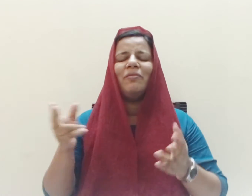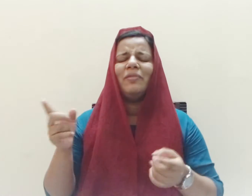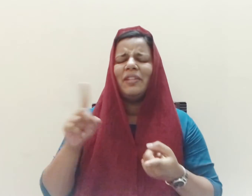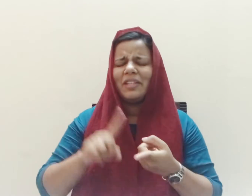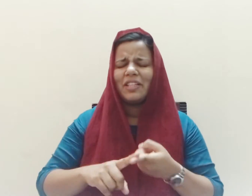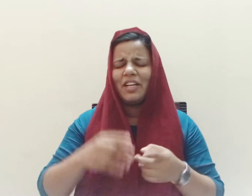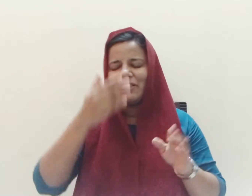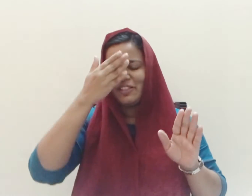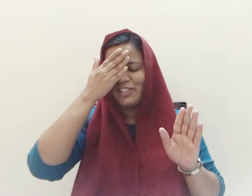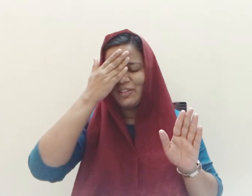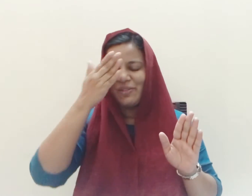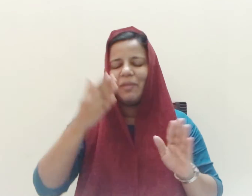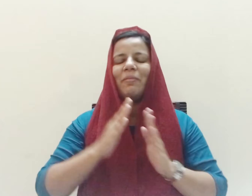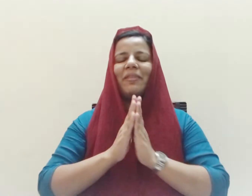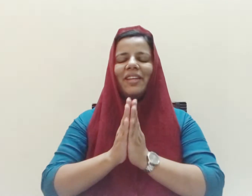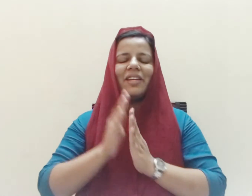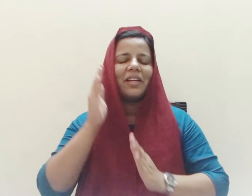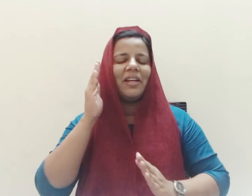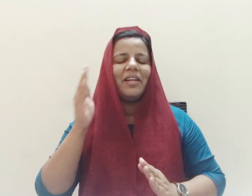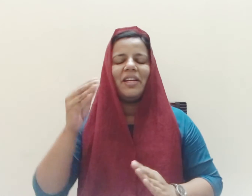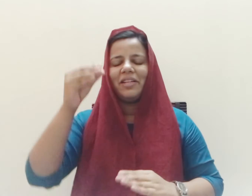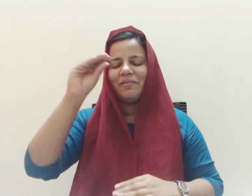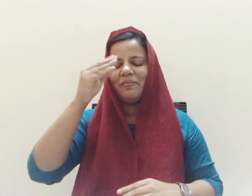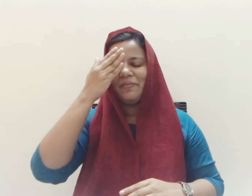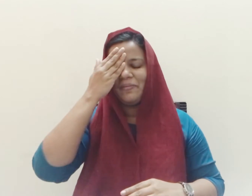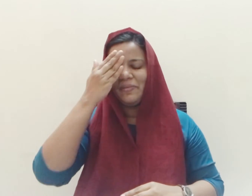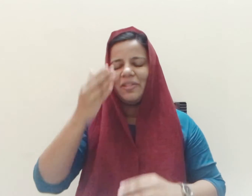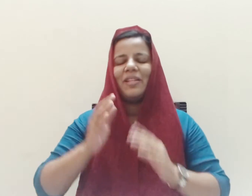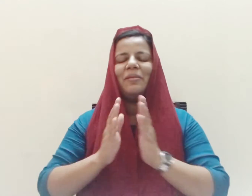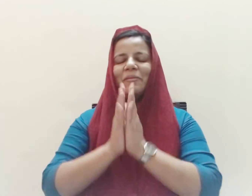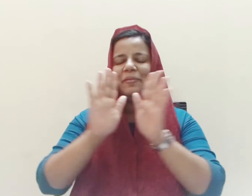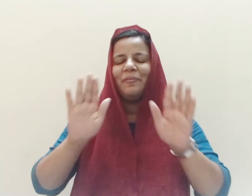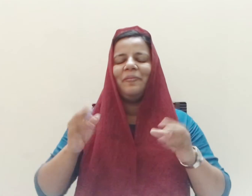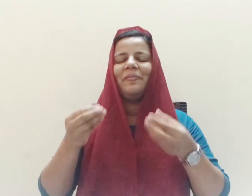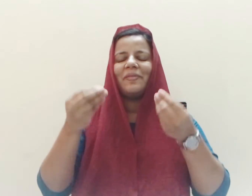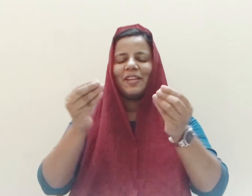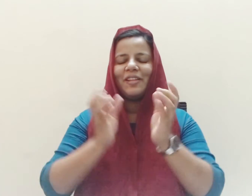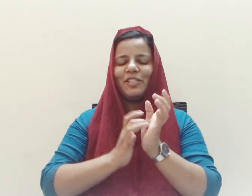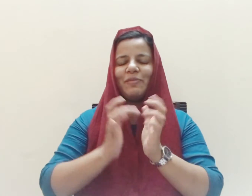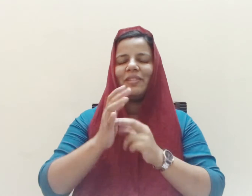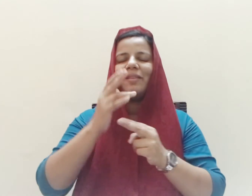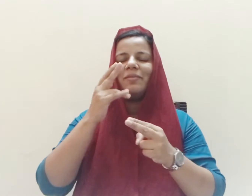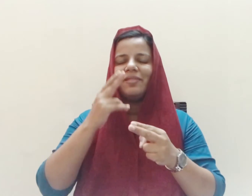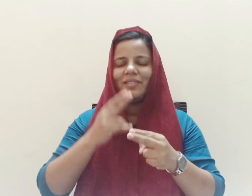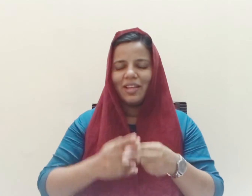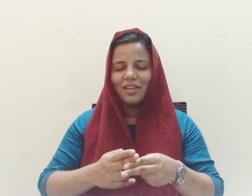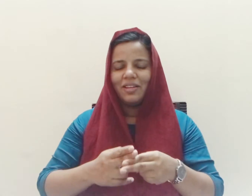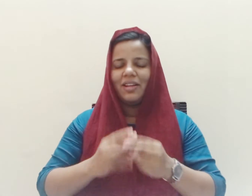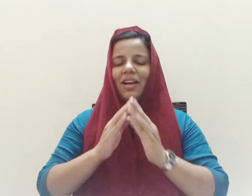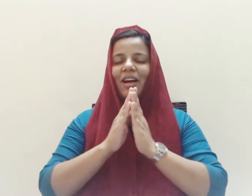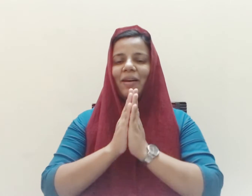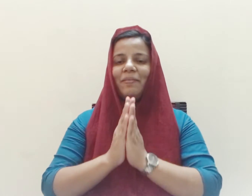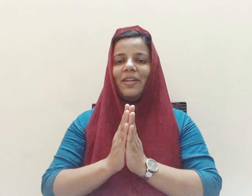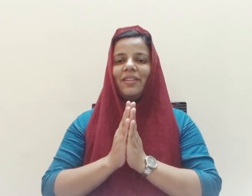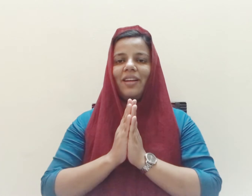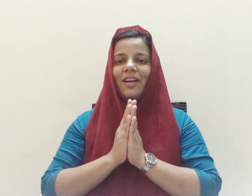അത്ഭുതം നടക്കുന്നതിനായിട്ട് സ്തോത്രം. പ്രാർത്ഥന കേട്ട കർത്താവിന് നന്ദി. സകല മഹത്വവും പുകഴ്ച അപ്പയ്ക്ക് യേശു ക്രിസ്തുവിൻ്റെ നാമത്തിൽ തന്നെ. തന്നെ.